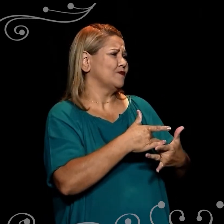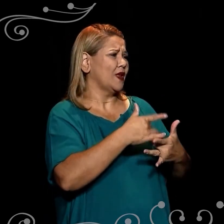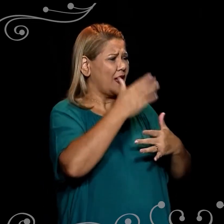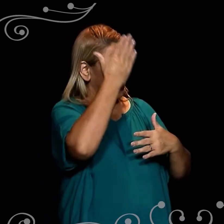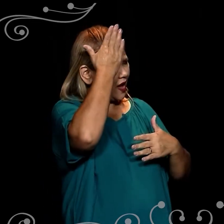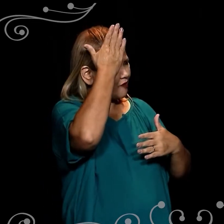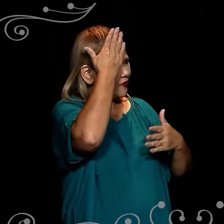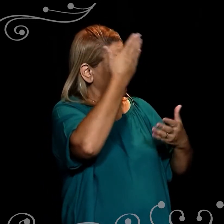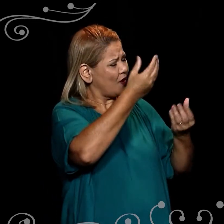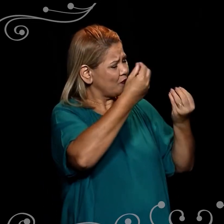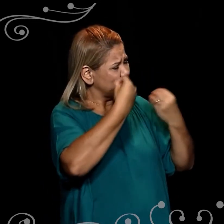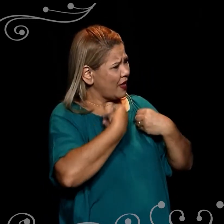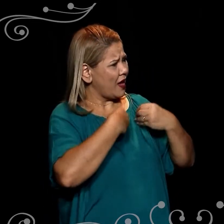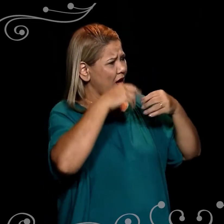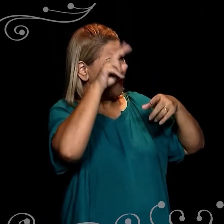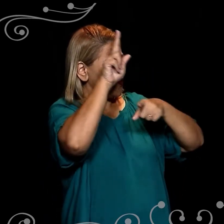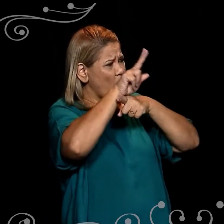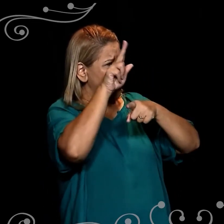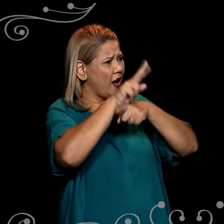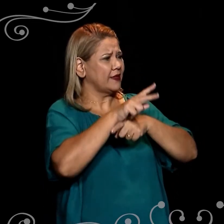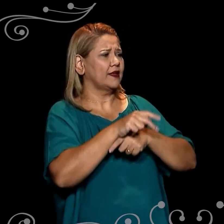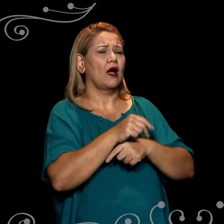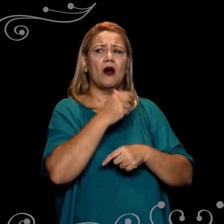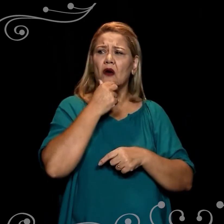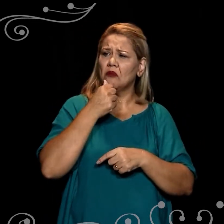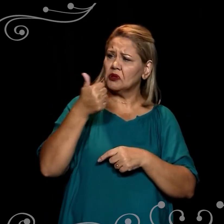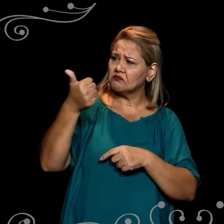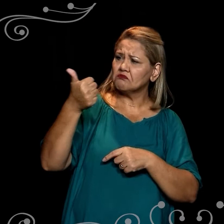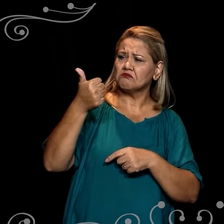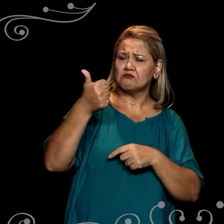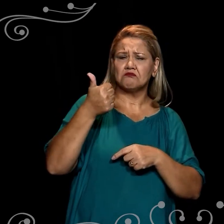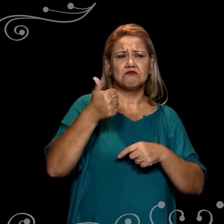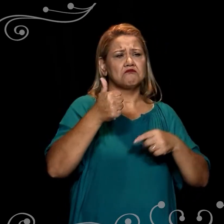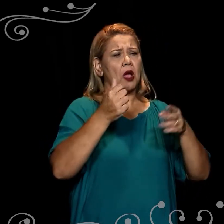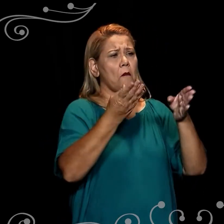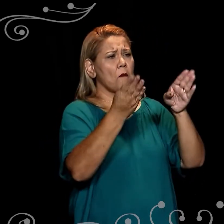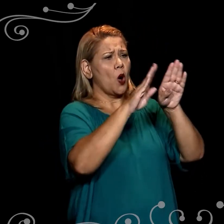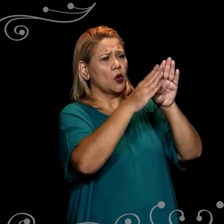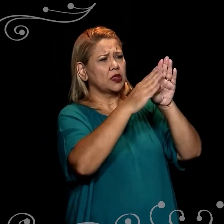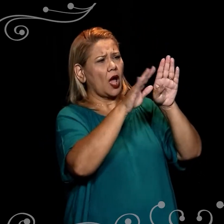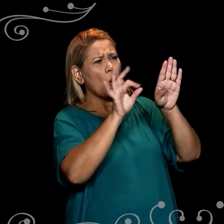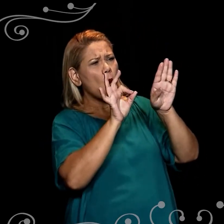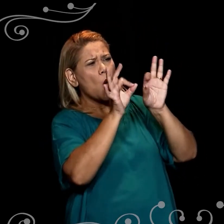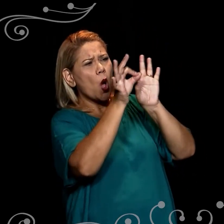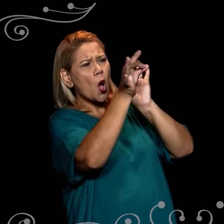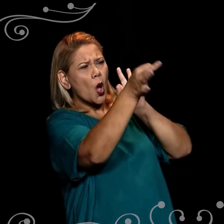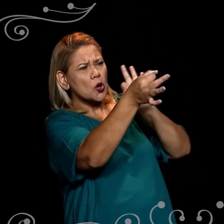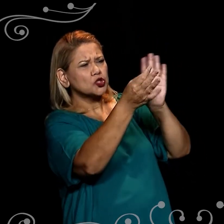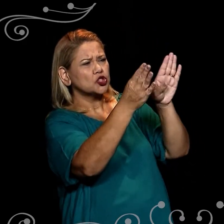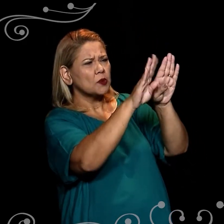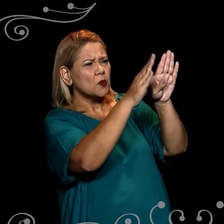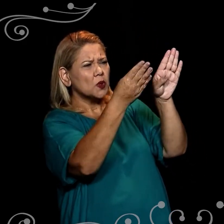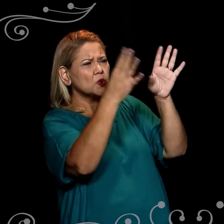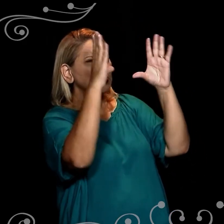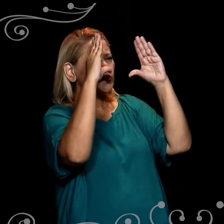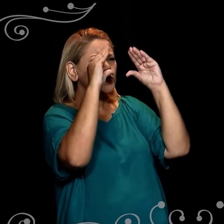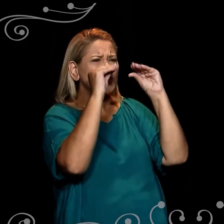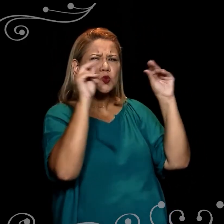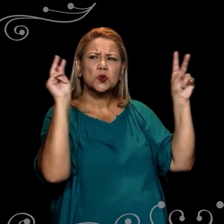cavalo em um dos portões da cidade, o mais afastado e escuro, próximo à